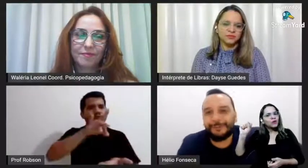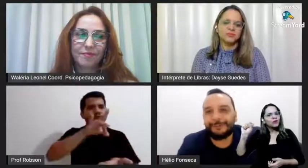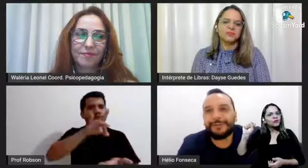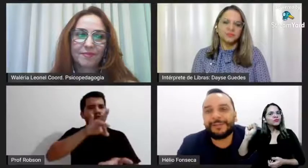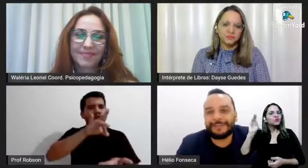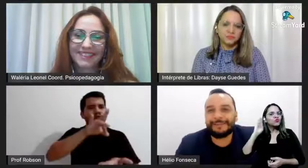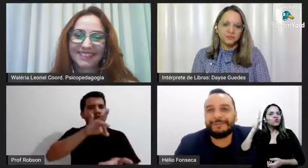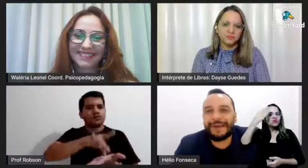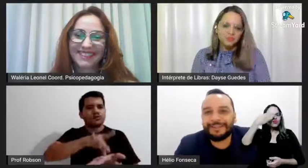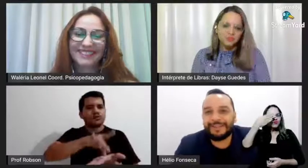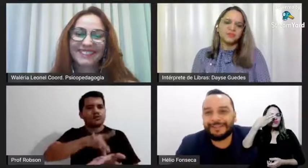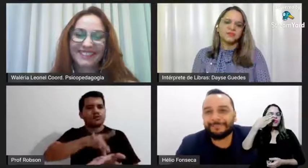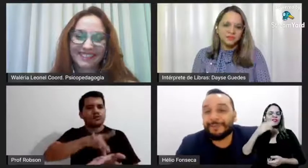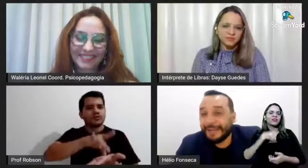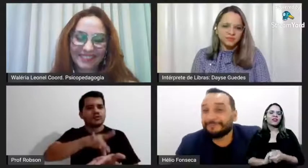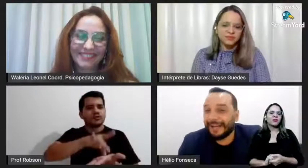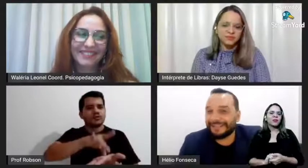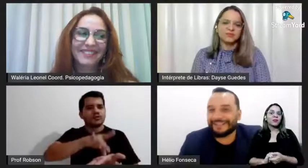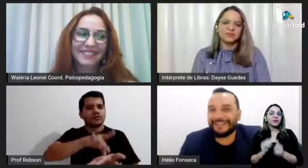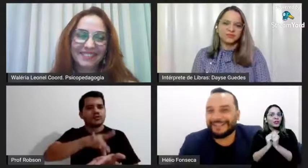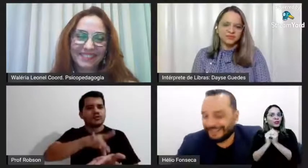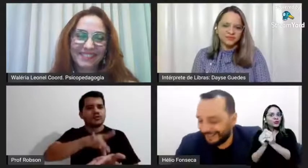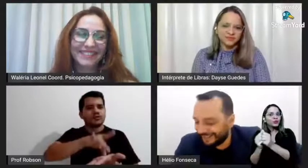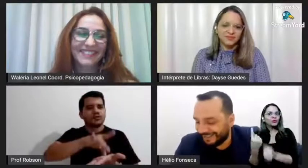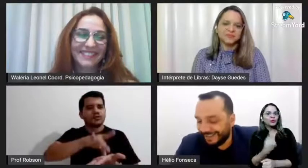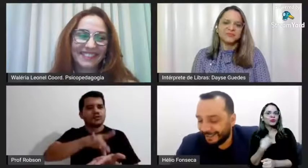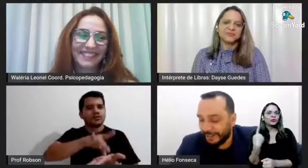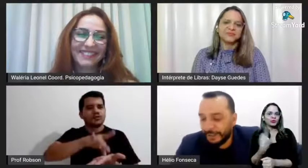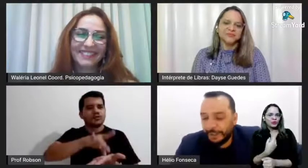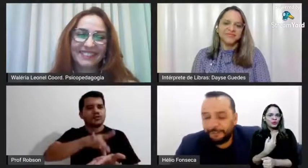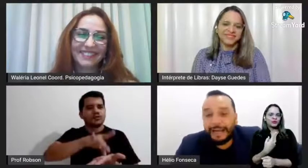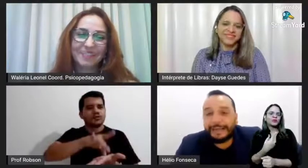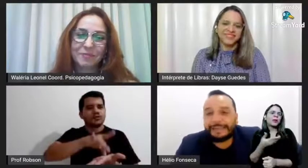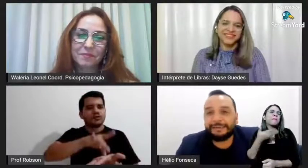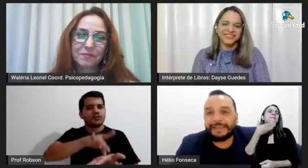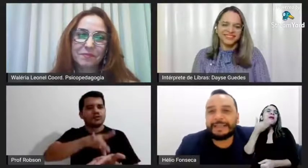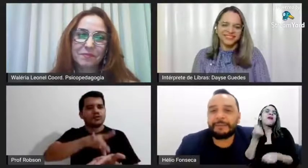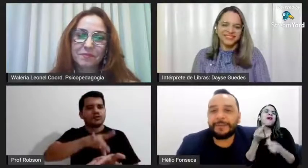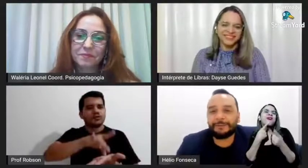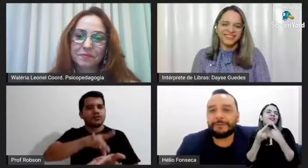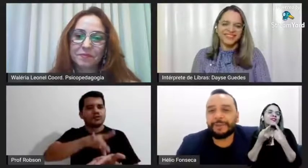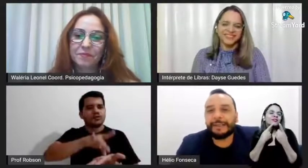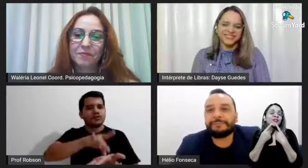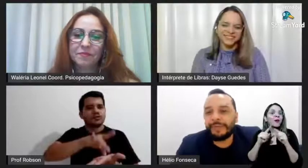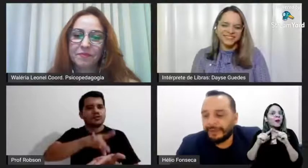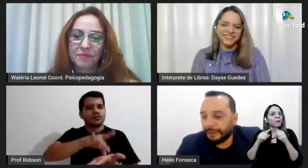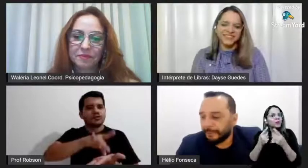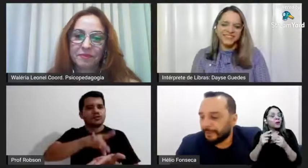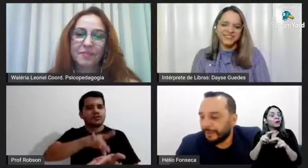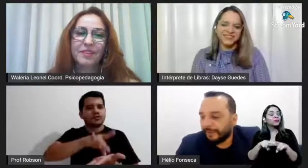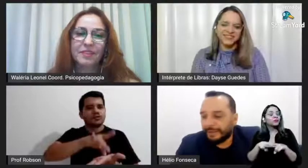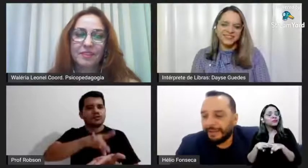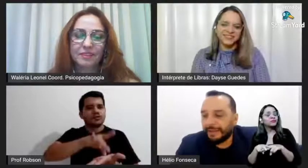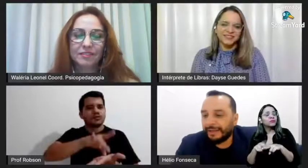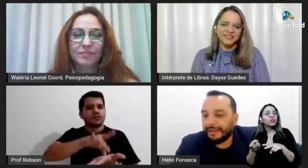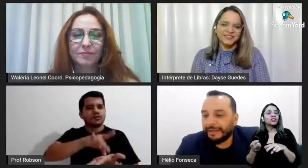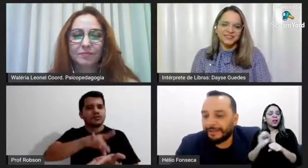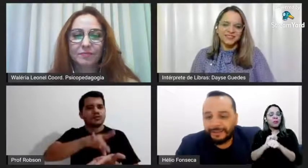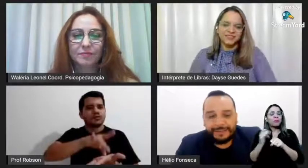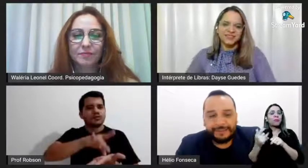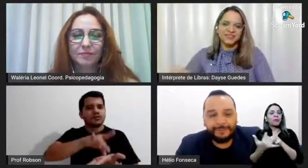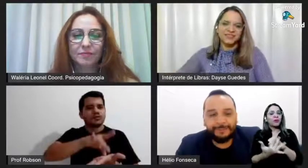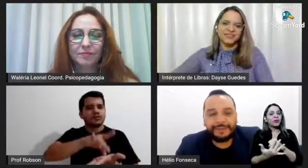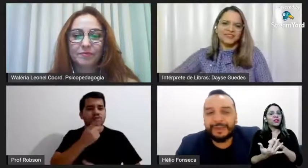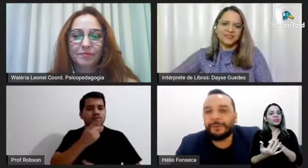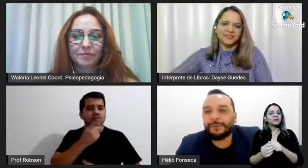cego aqui comigo nesse debate, que ia ser bem mais interessante, né? Mas devido a esse período de pandemia...